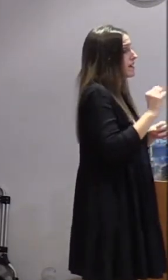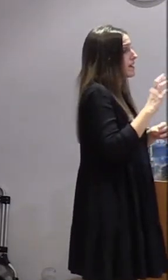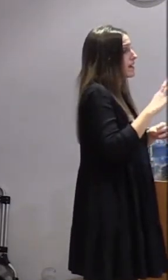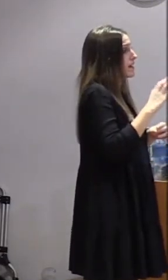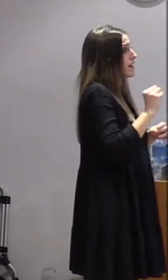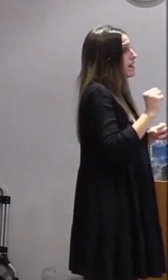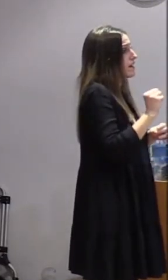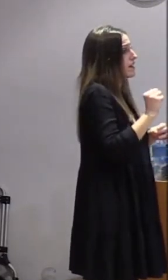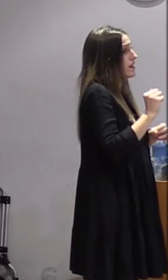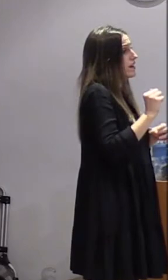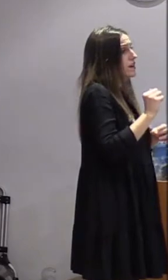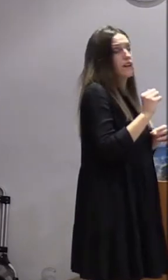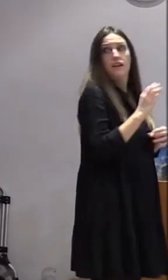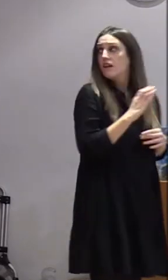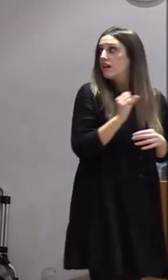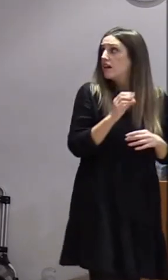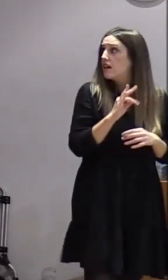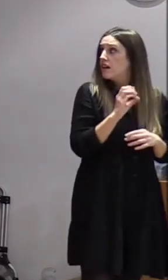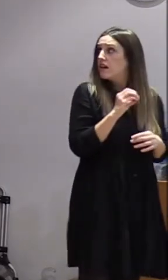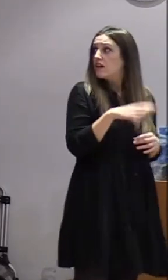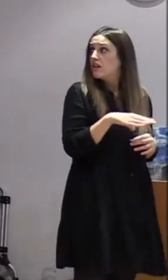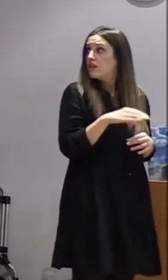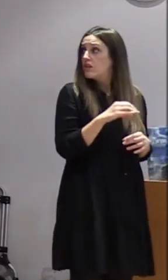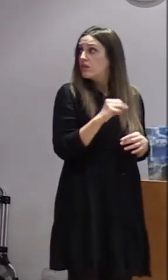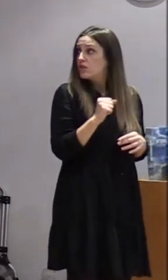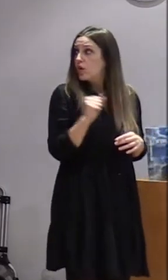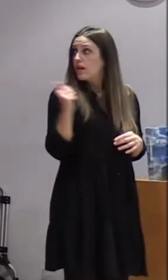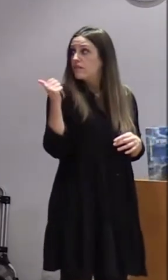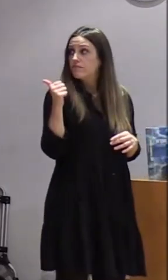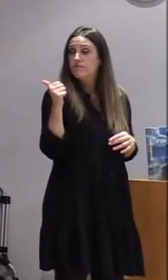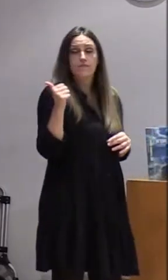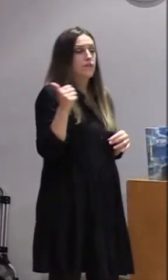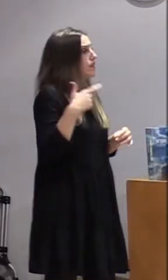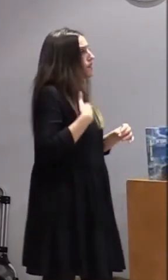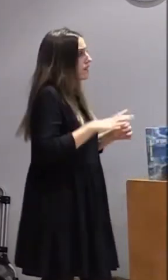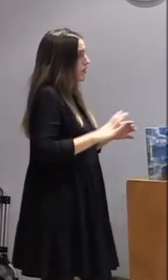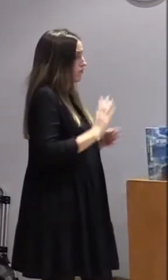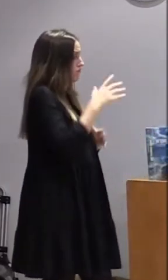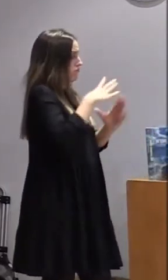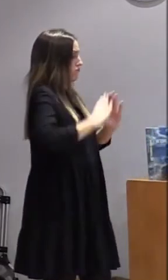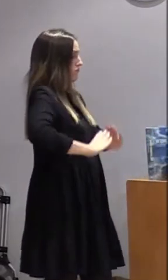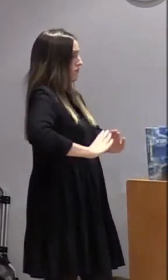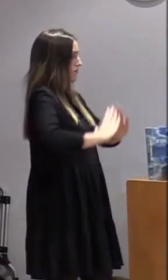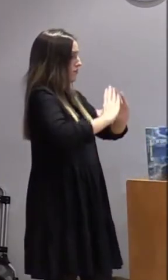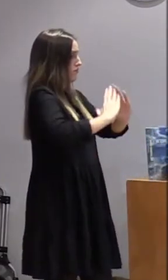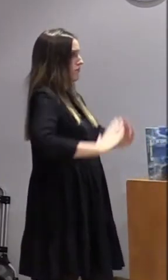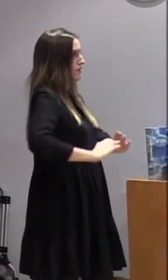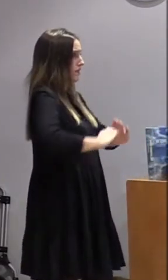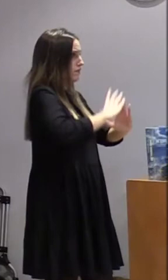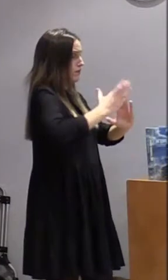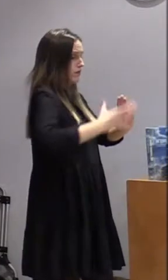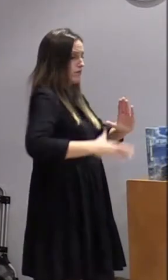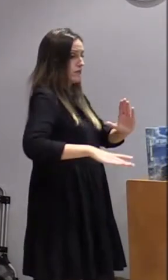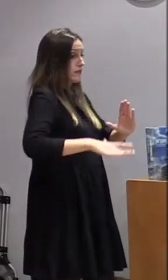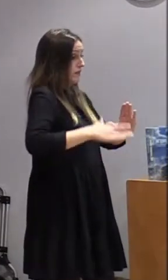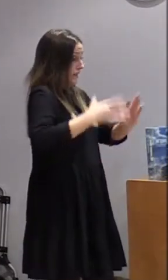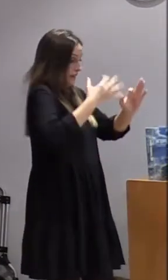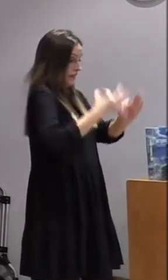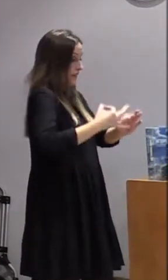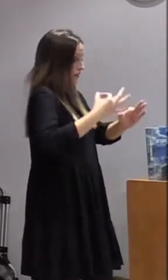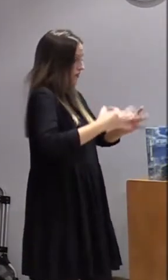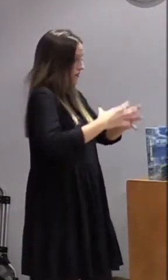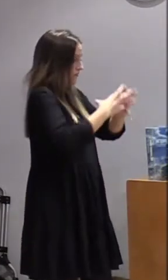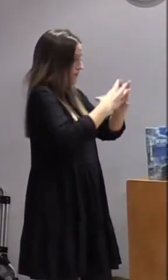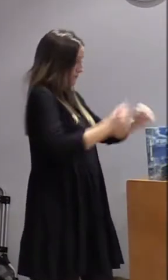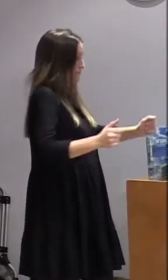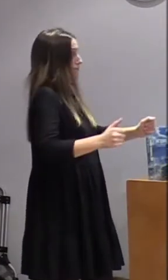sonará un poquito. Bueno, pues Krakatoa era una montaña que literalmente se volatilizó por